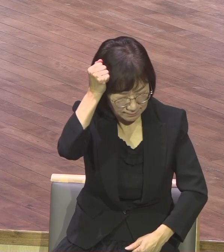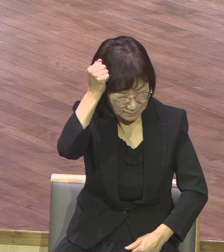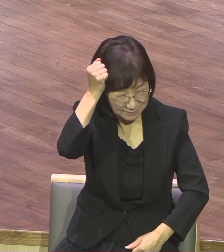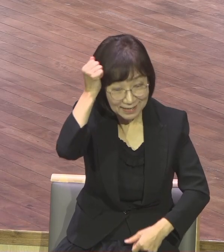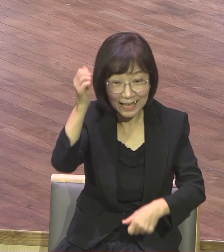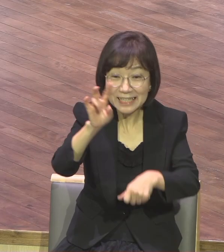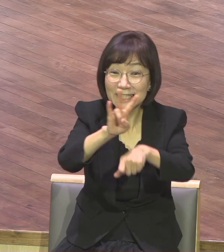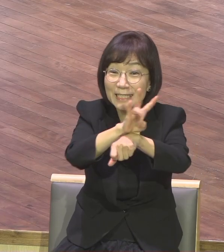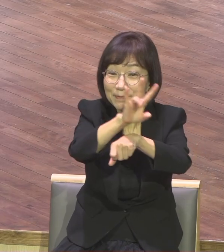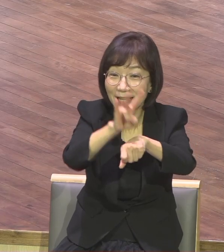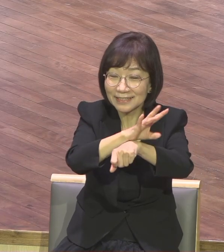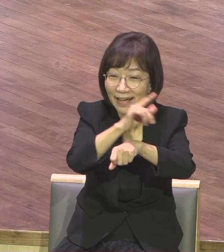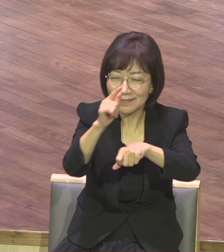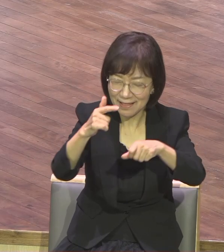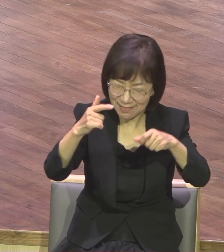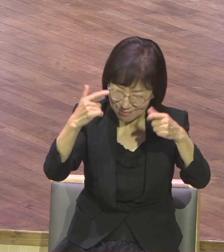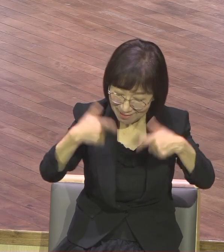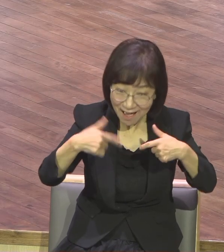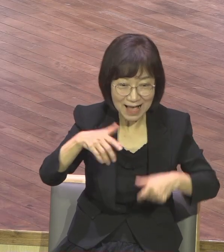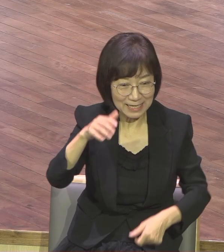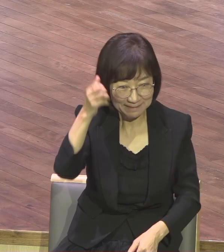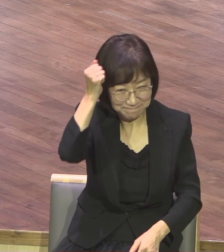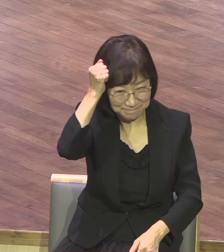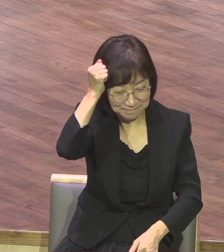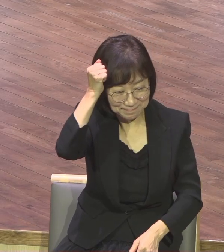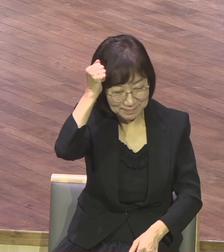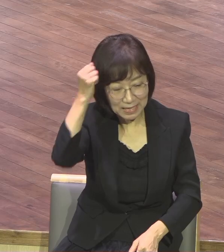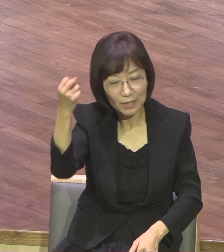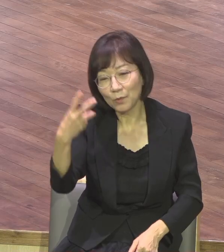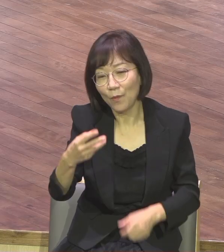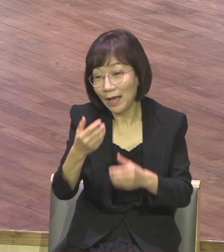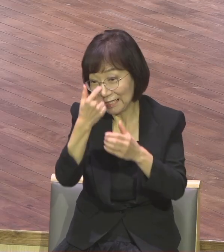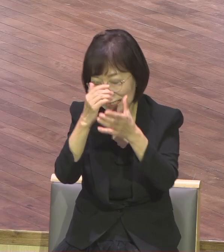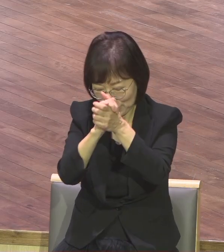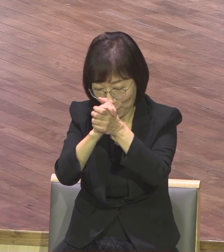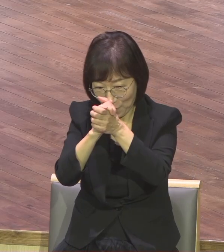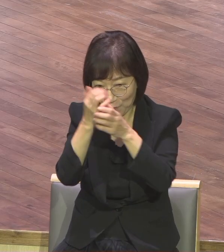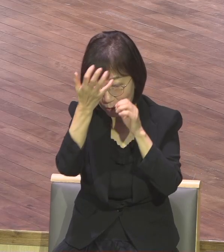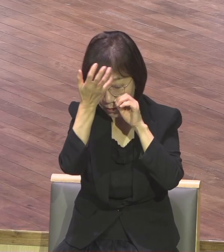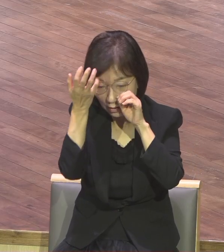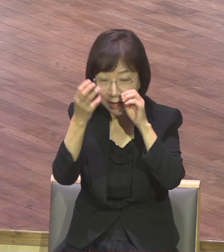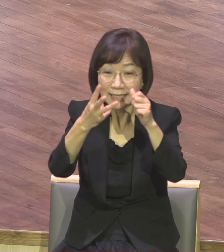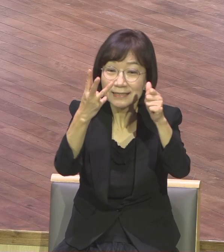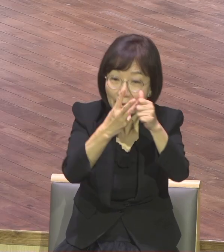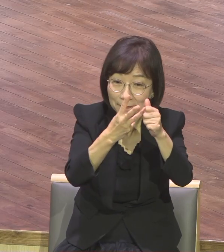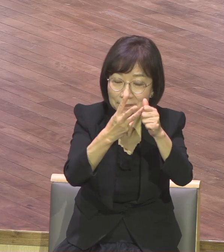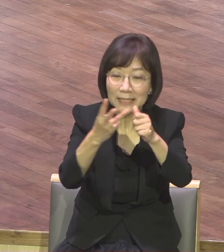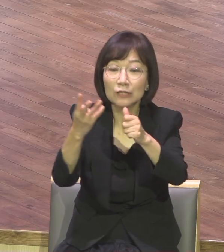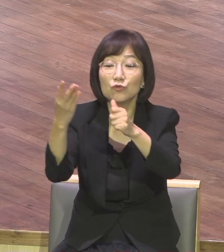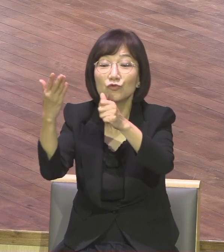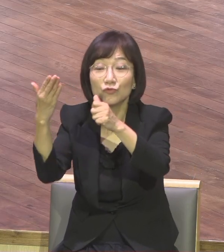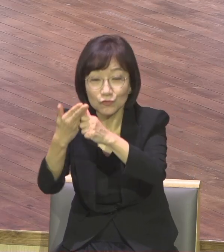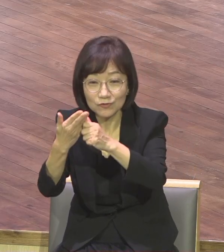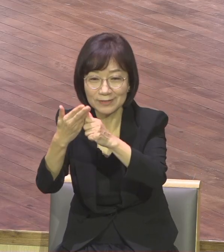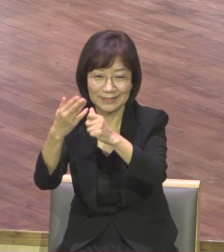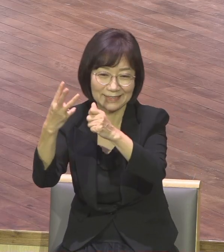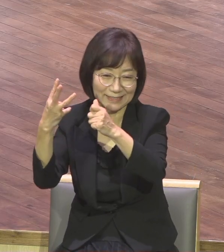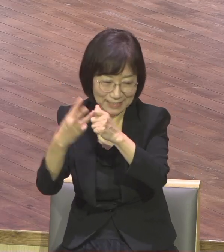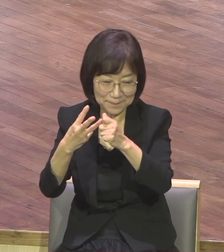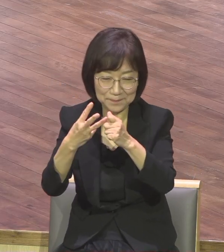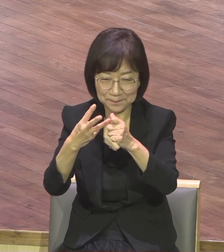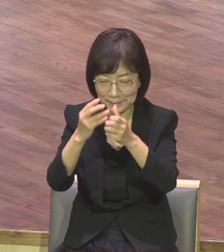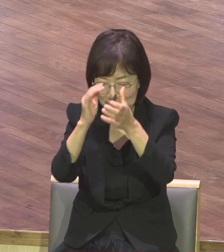393 카드 다 나눠드렸습니다. 393의 중요성을 아시고 성삼위 하나님이 함께 하시는 보좌의